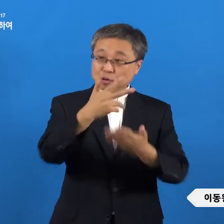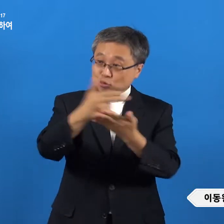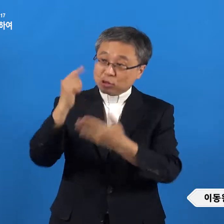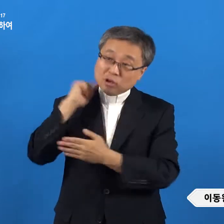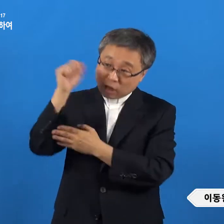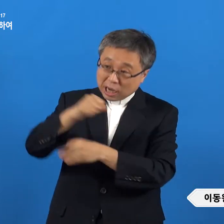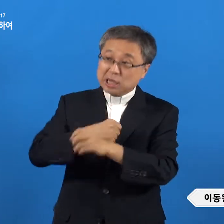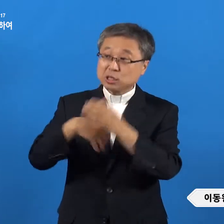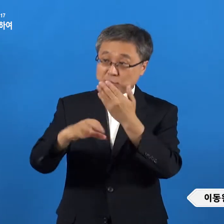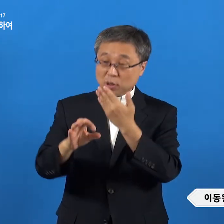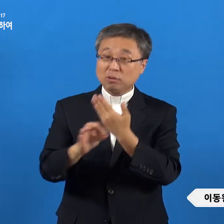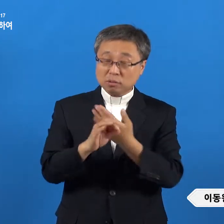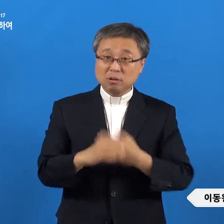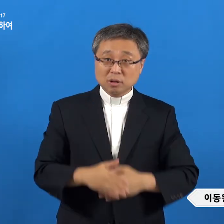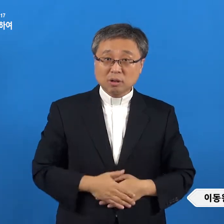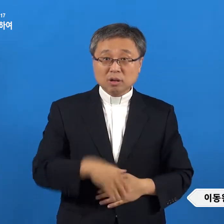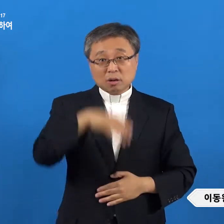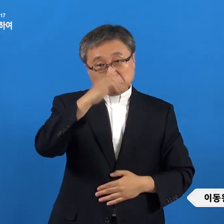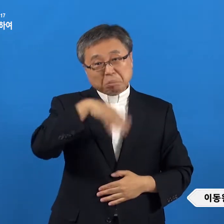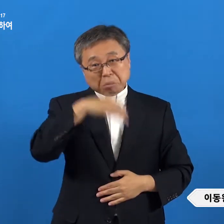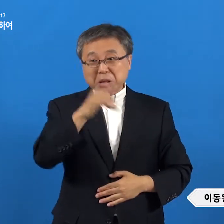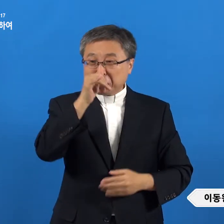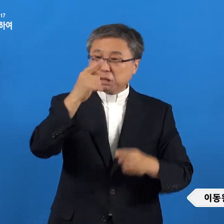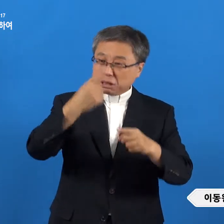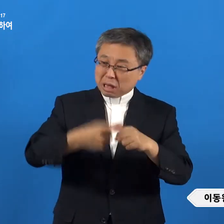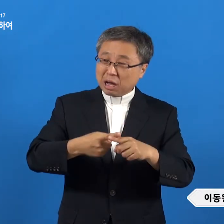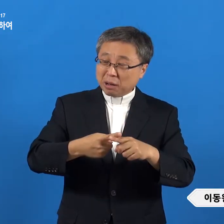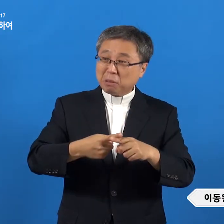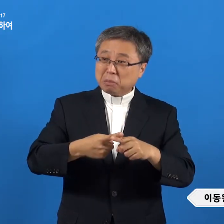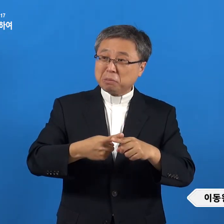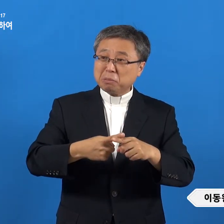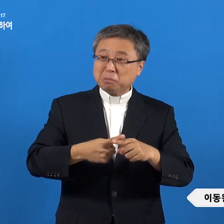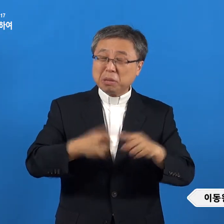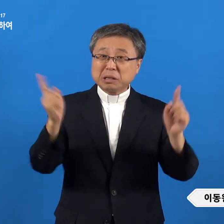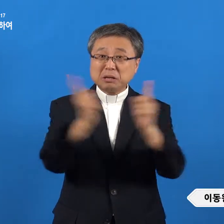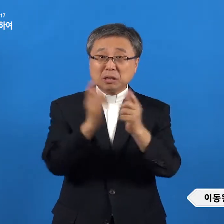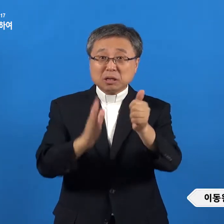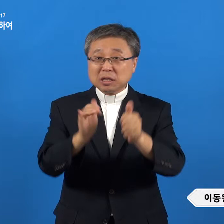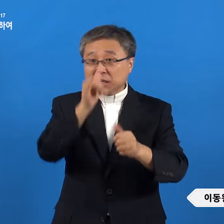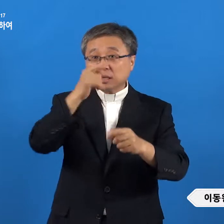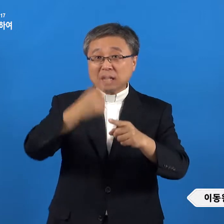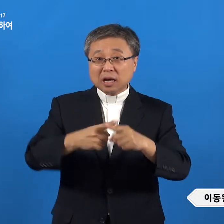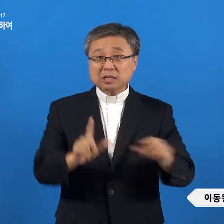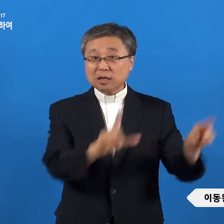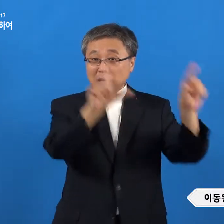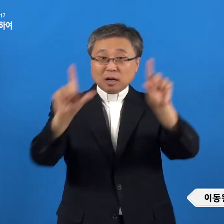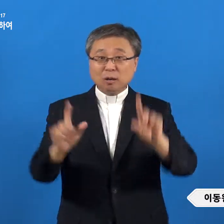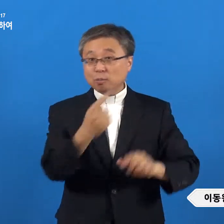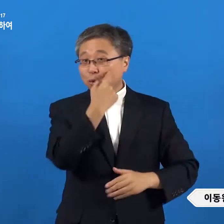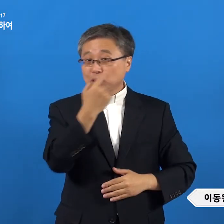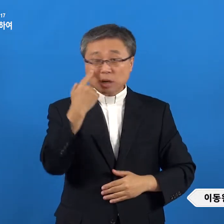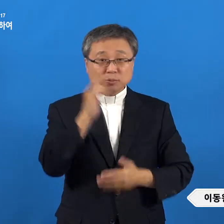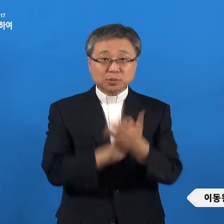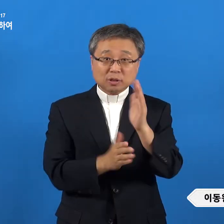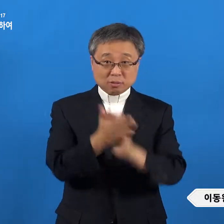허락하시면. 예, 그냥 이따 만나자. 이따까지 산다는 보장도 없어요, 사실은. 자, 옆에 놈들하고